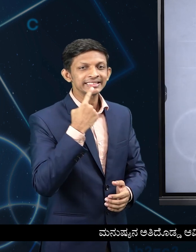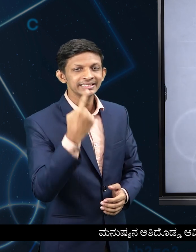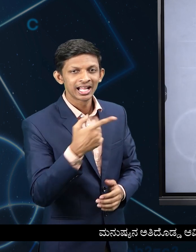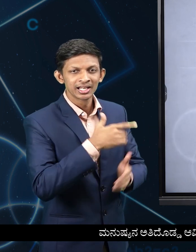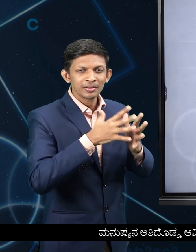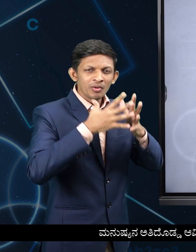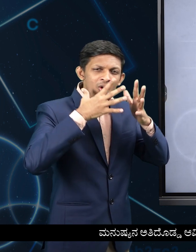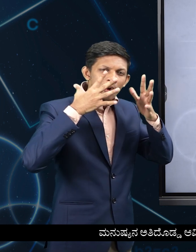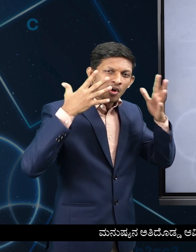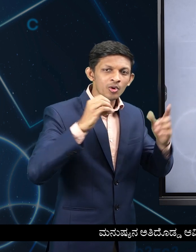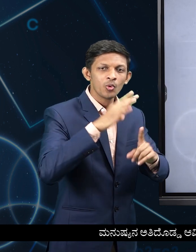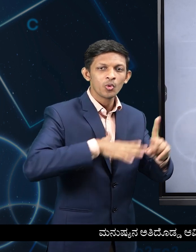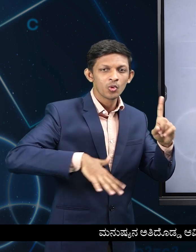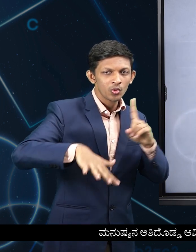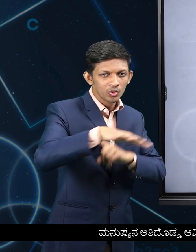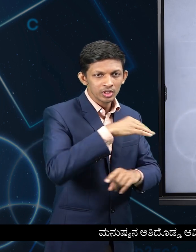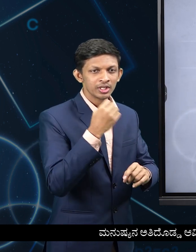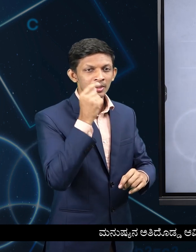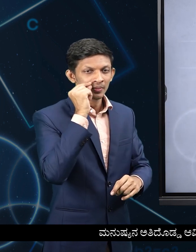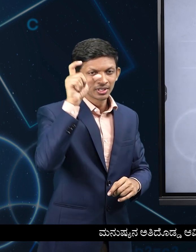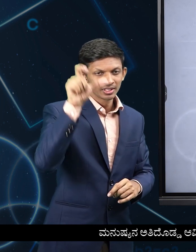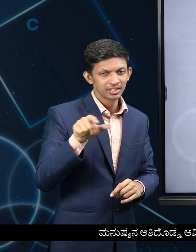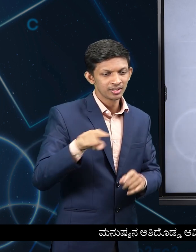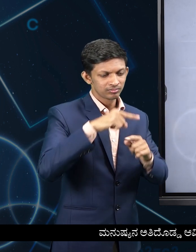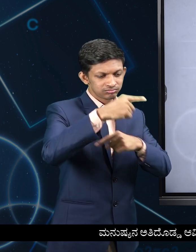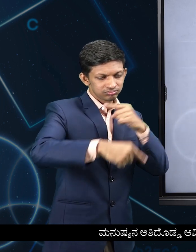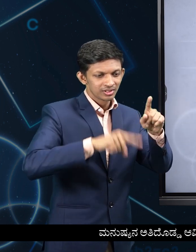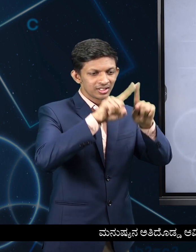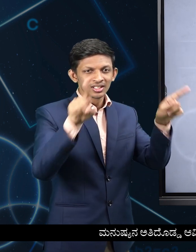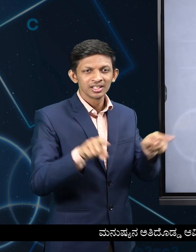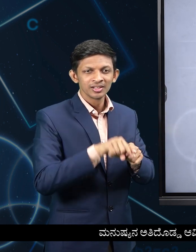ಮನುಷ್ಯನ ಅತಿದೊಡ್ಡ ಆವಿಷ್ಕಾರವೆಂದರೆ ಚಕ್ರ ಎಂದು ಹೇಳಲಾಗುತ್ತದೆ.